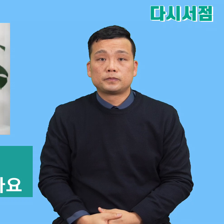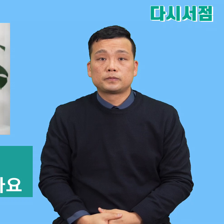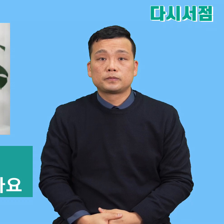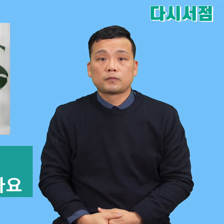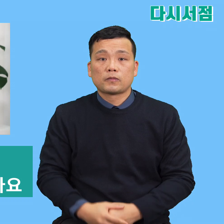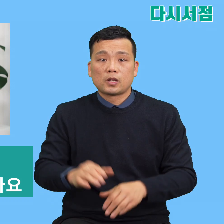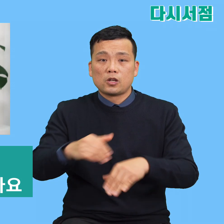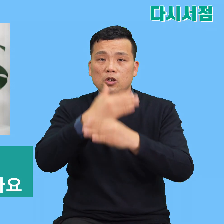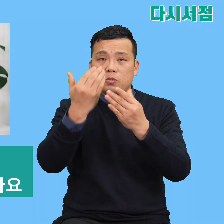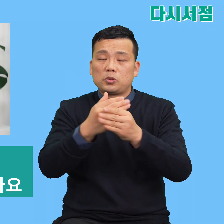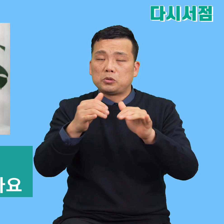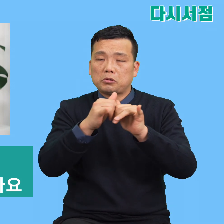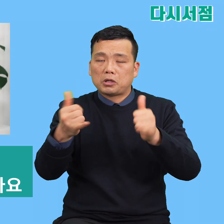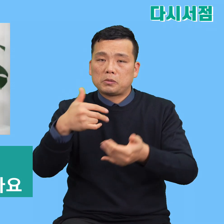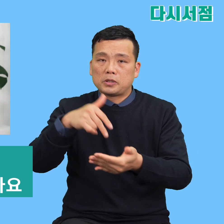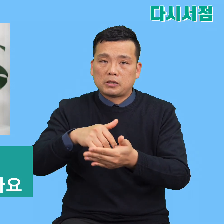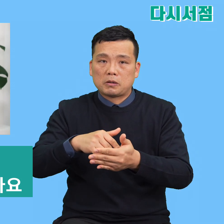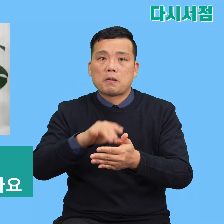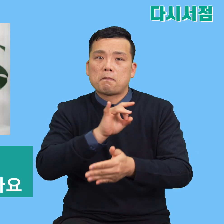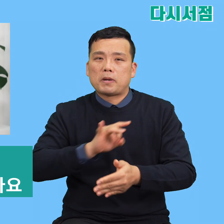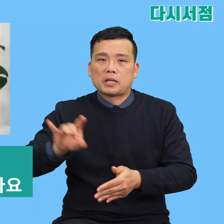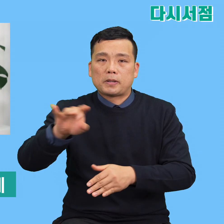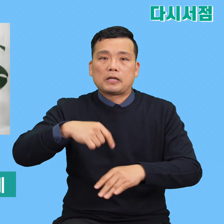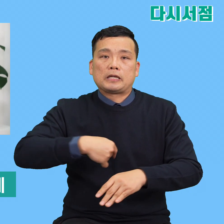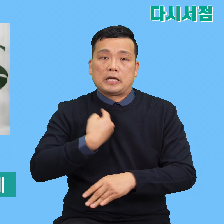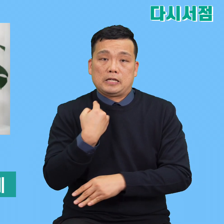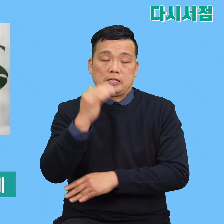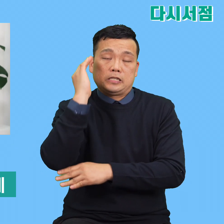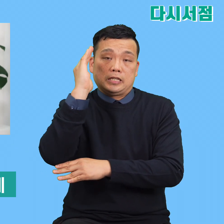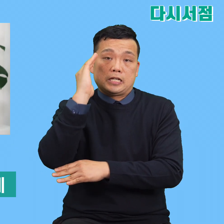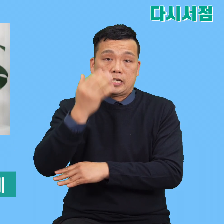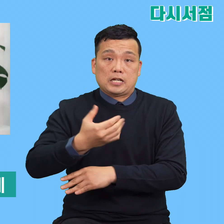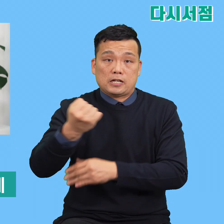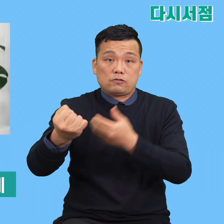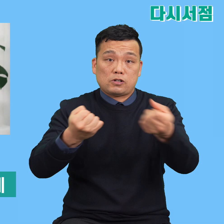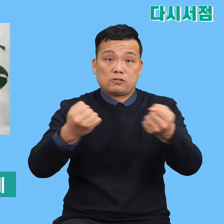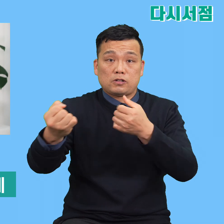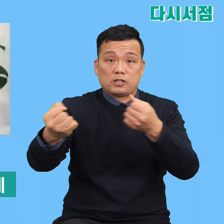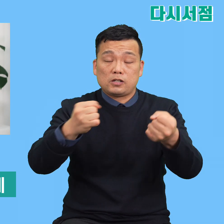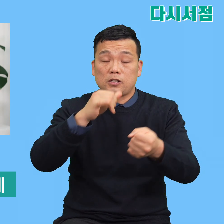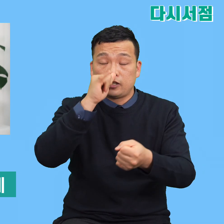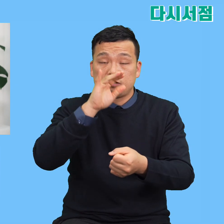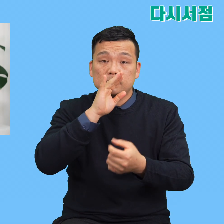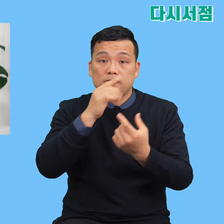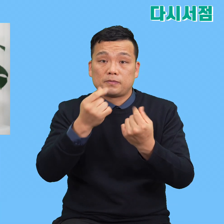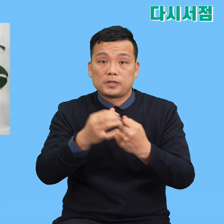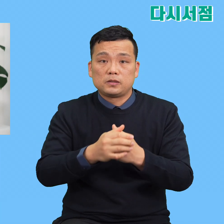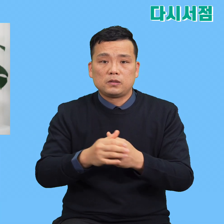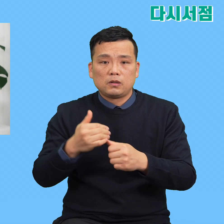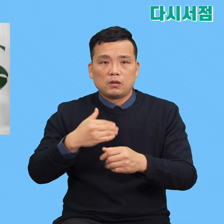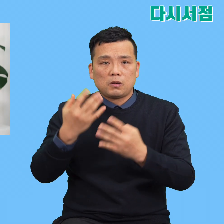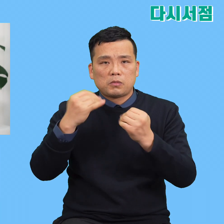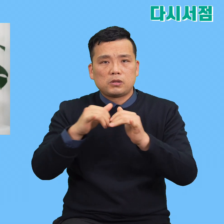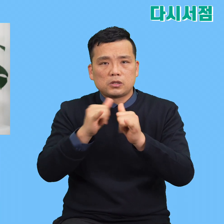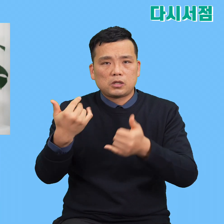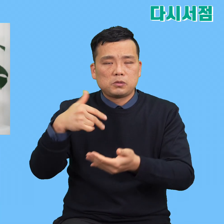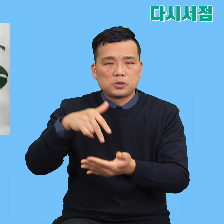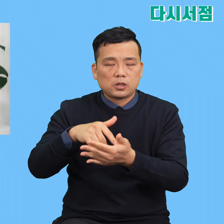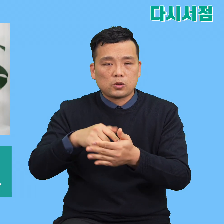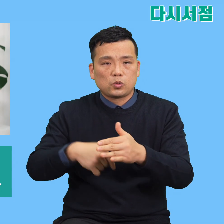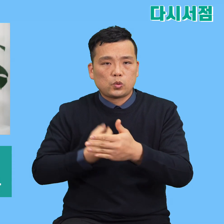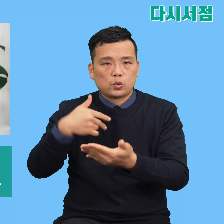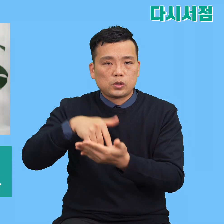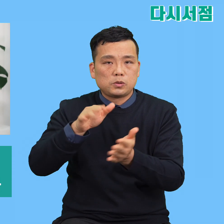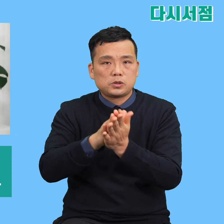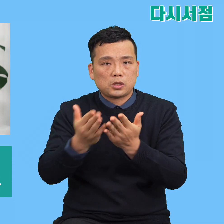그 모든 사람들이 자기 이야기를 갖고 있잖아요. 그래서 일단은 저는 예전에 왜 이렇게 많은 사람들이 독립출판물을